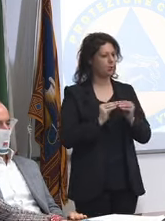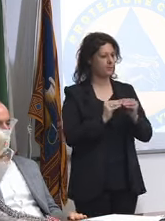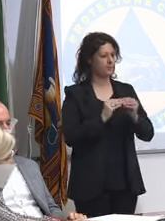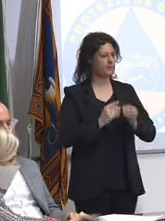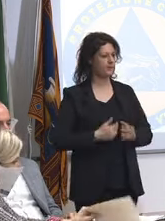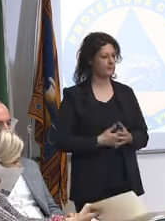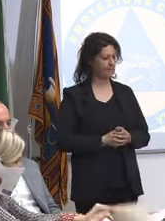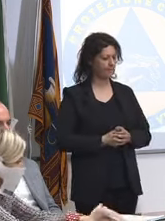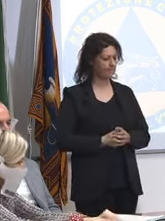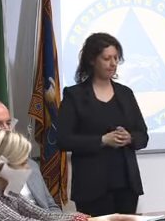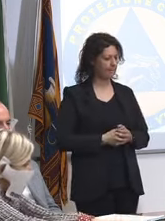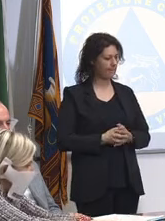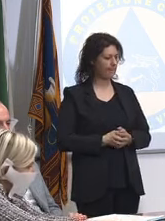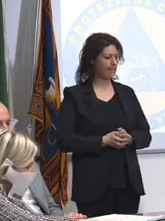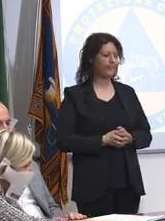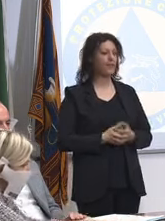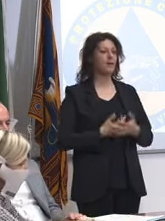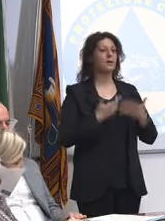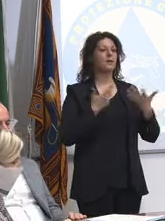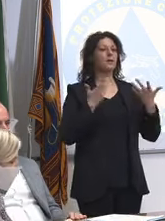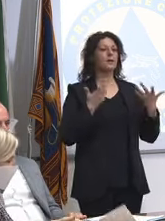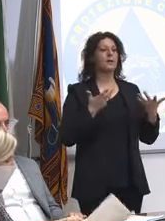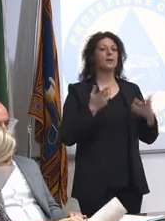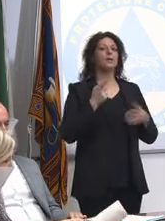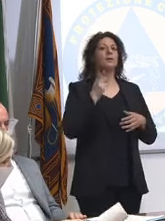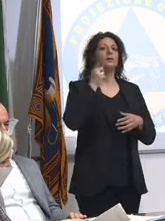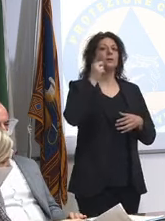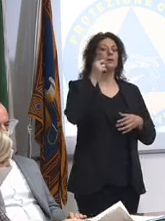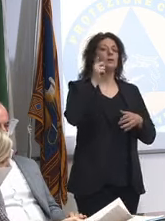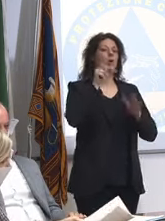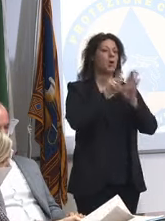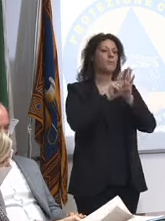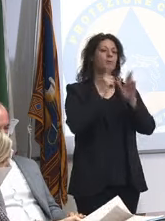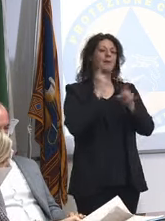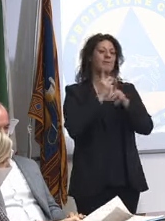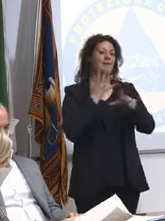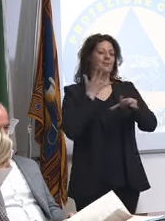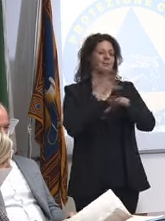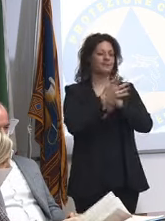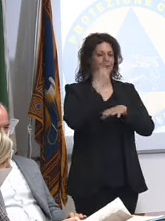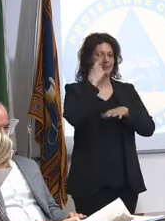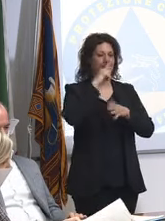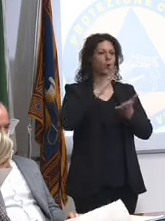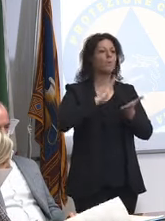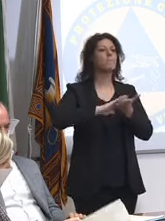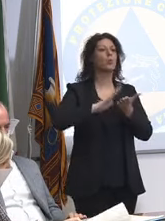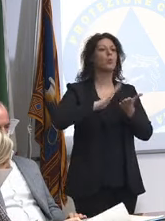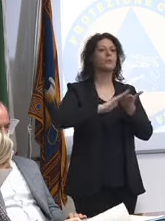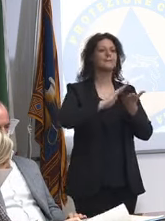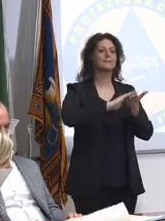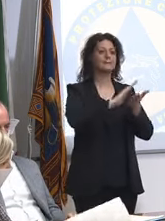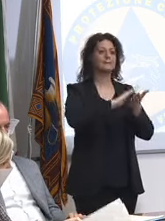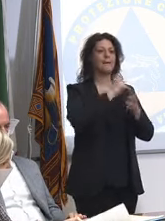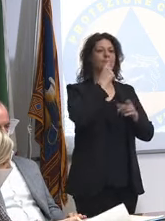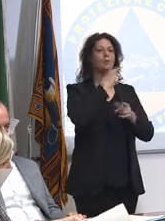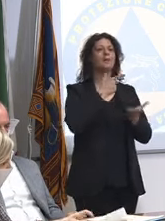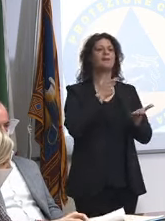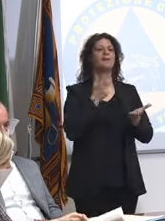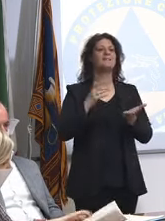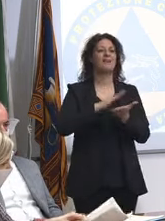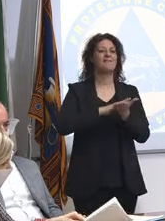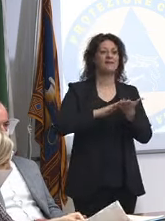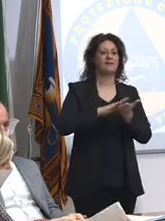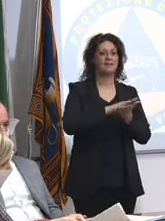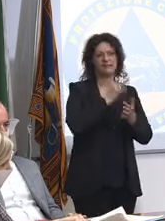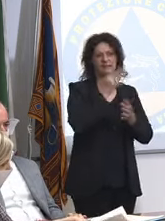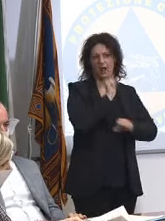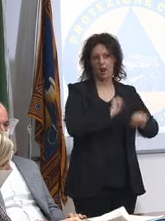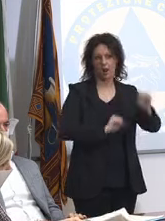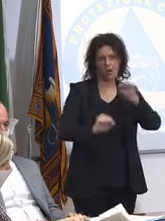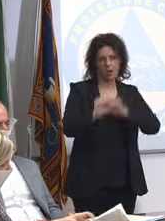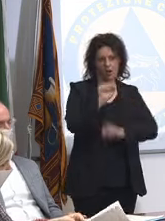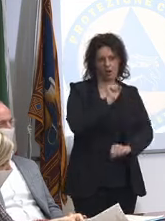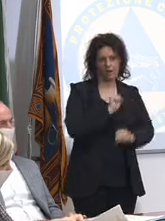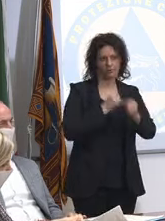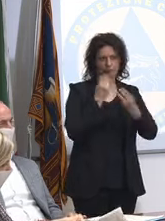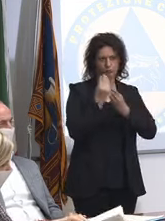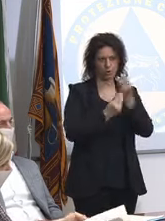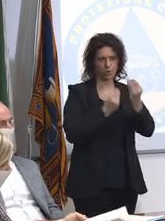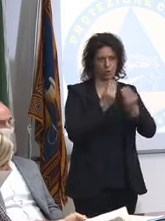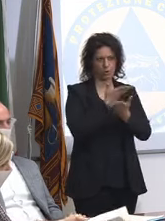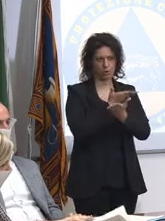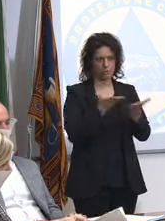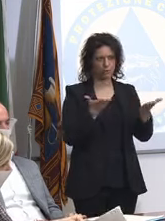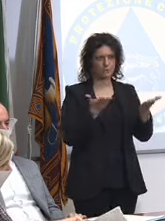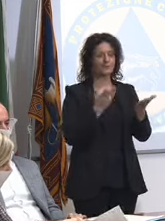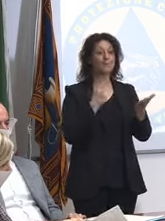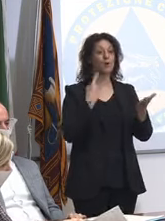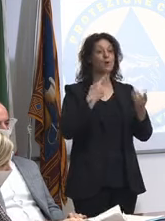Pulisce un'azione di pulizia e di disinfezione, quindi la pulizia, lo sapete, insomma, è il lavaggio e poi alla fine